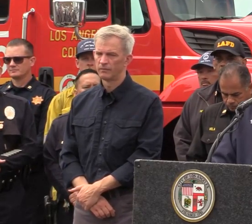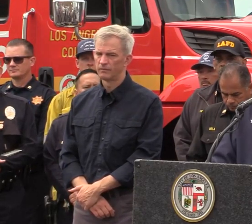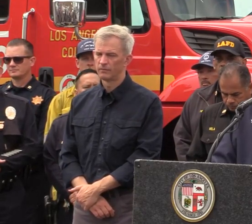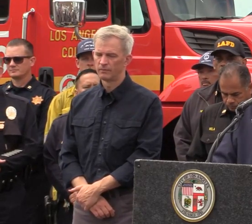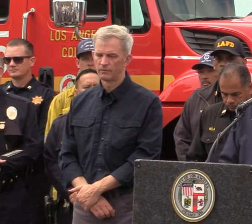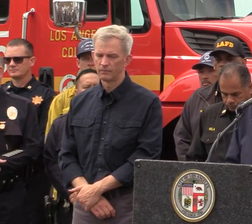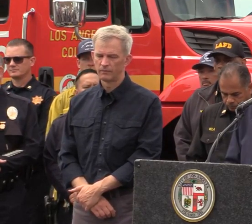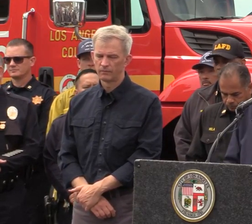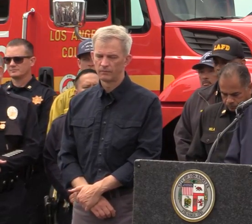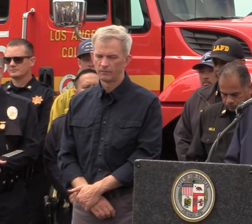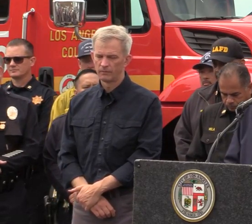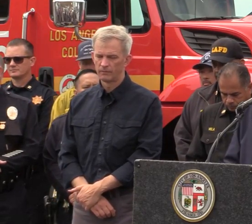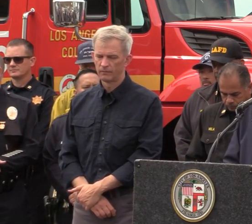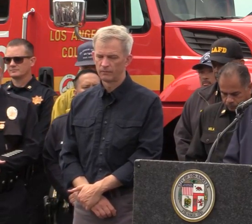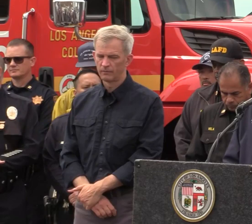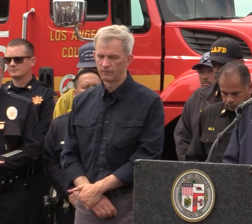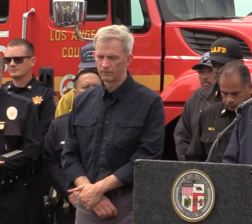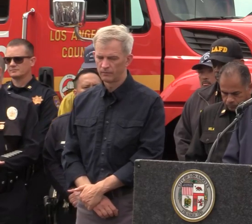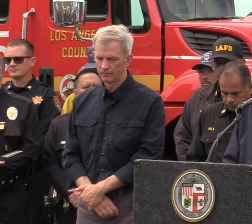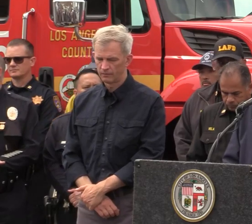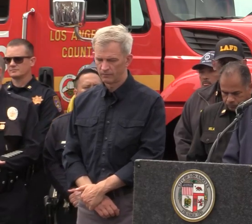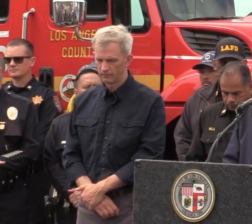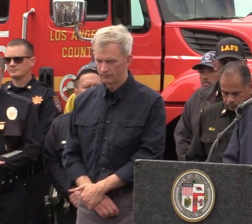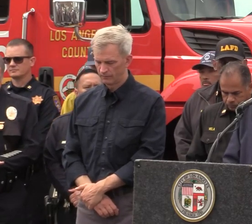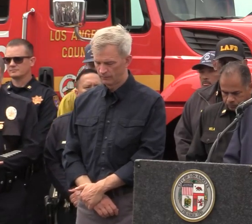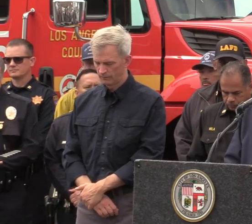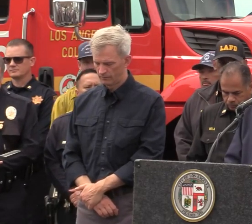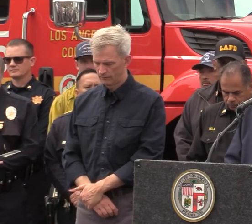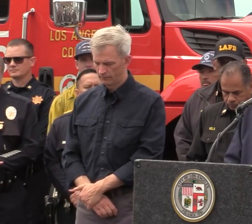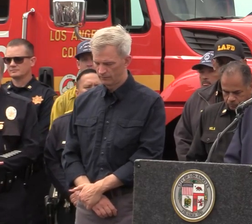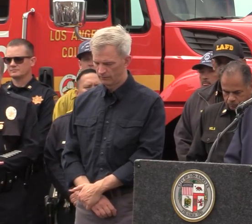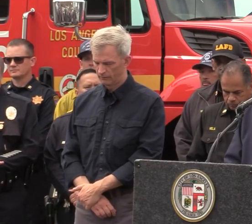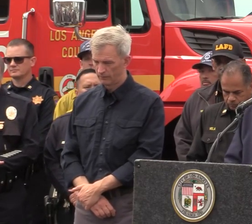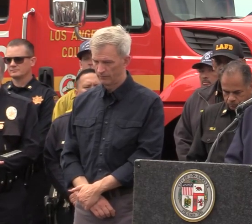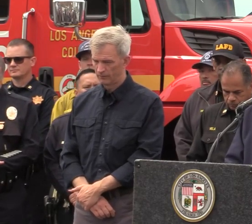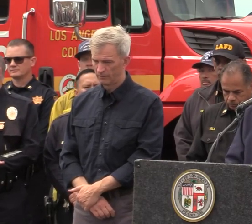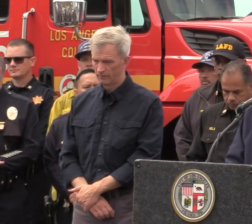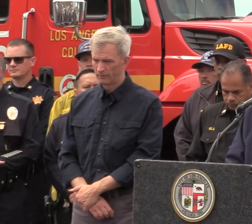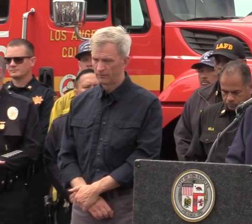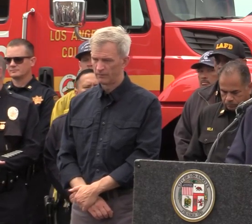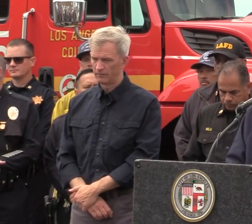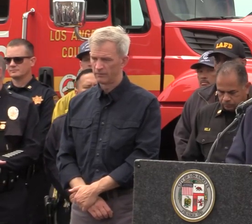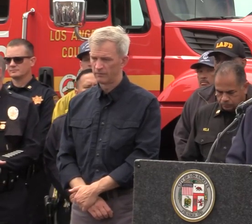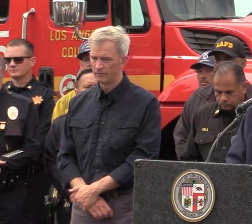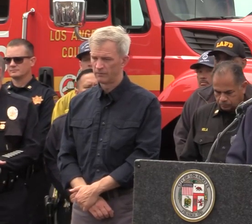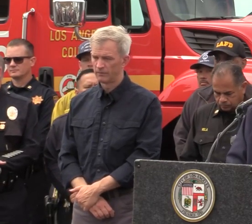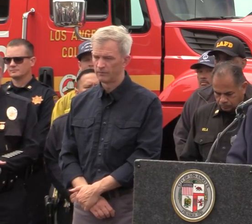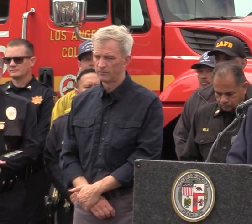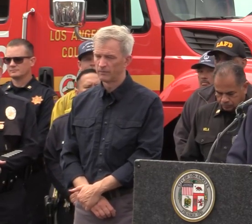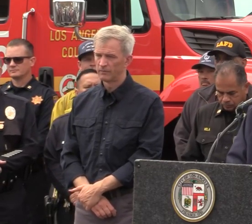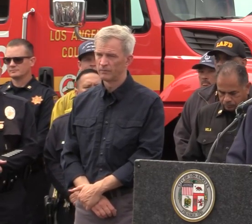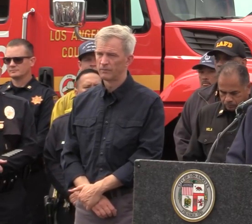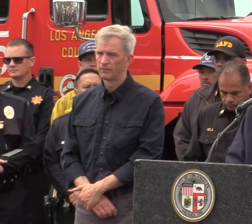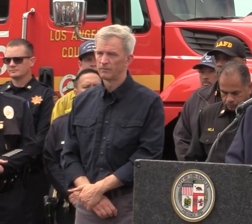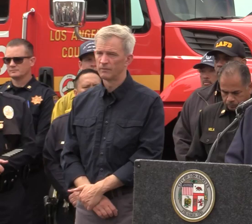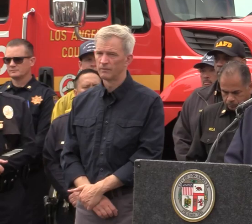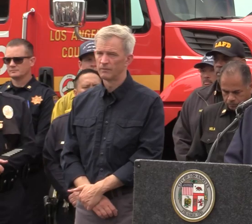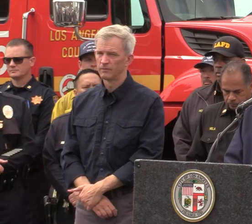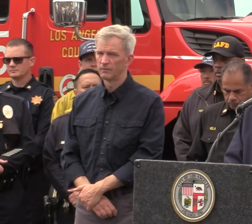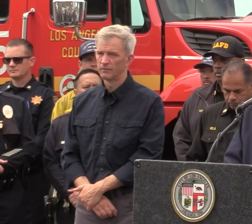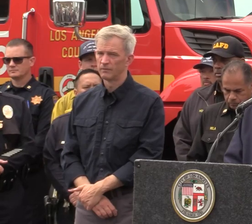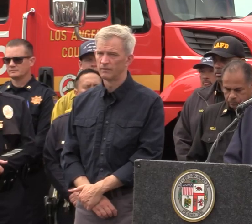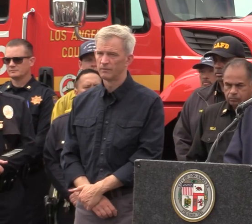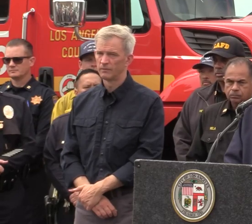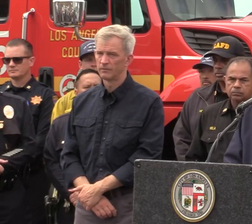lafd.org/news. Y el Departamento de Bomberos espera seguir luchando contra este fuego por unos días más. Y nosotros continuaremos